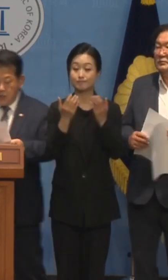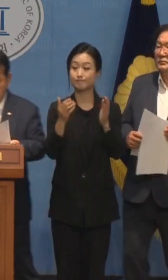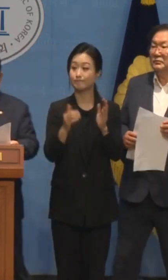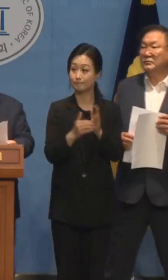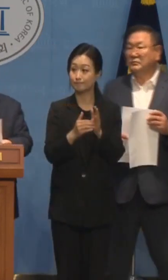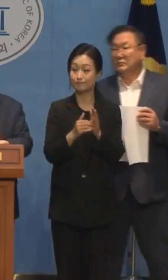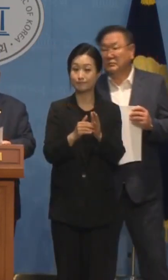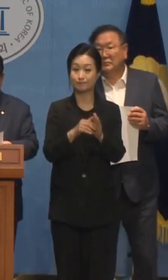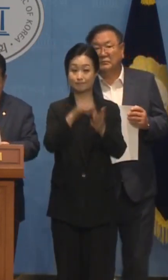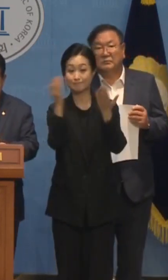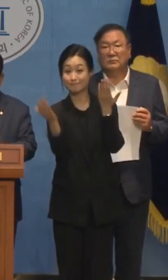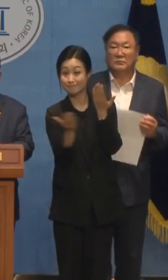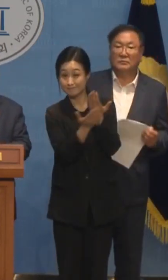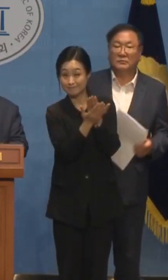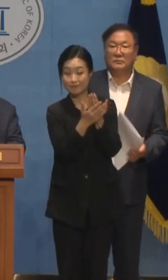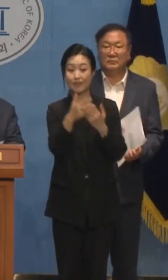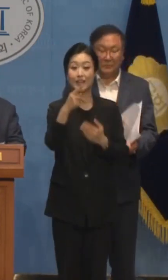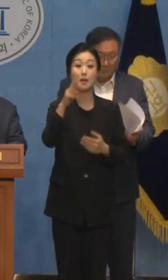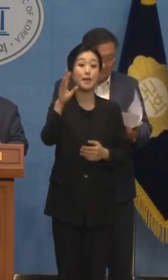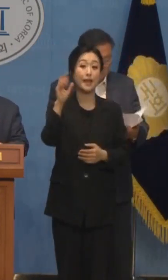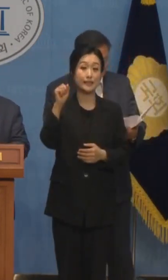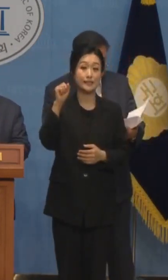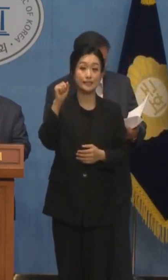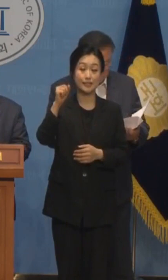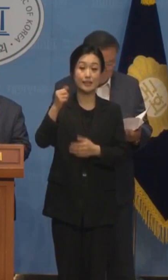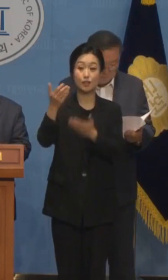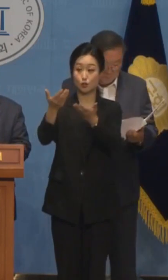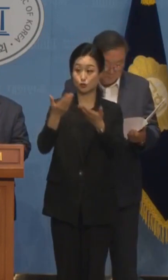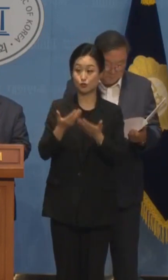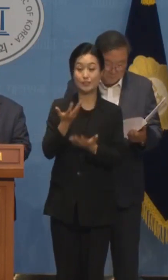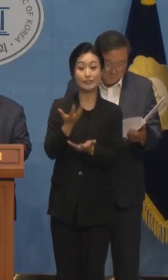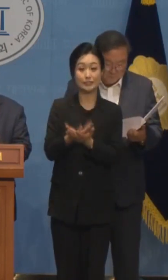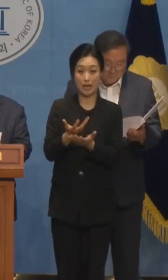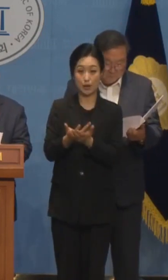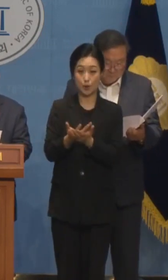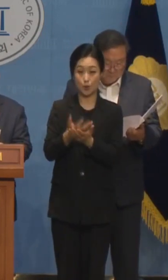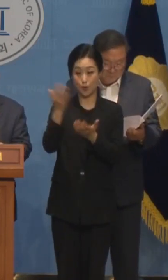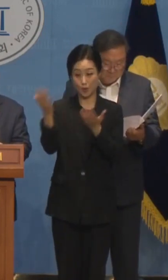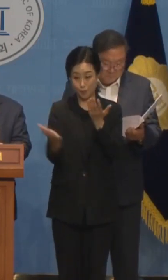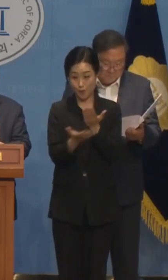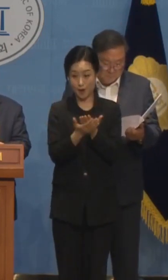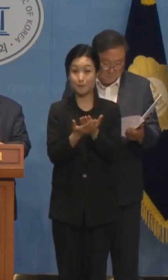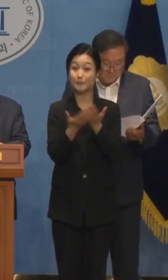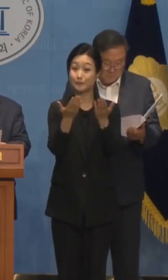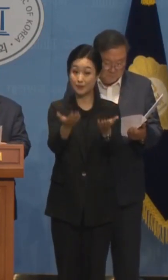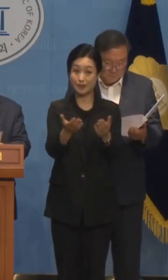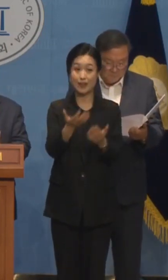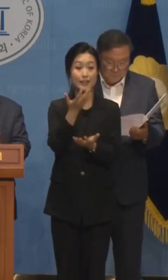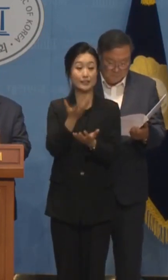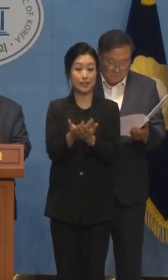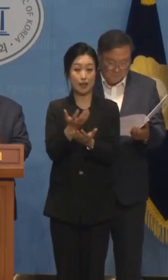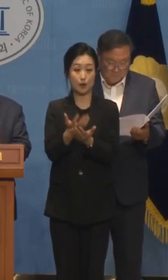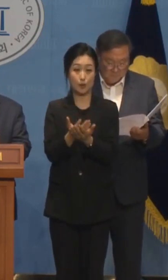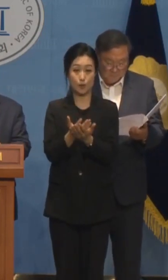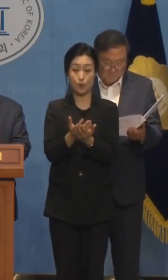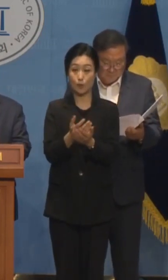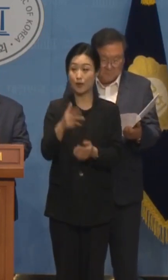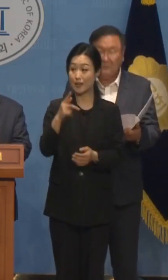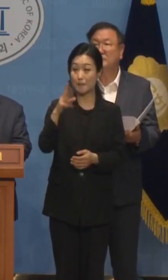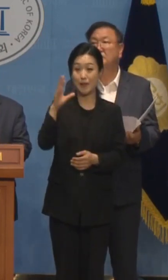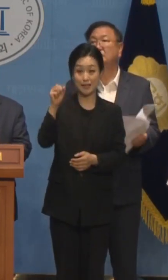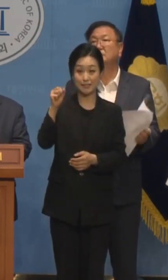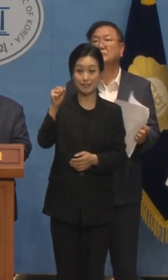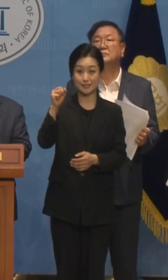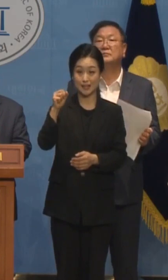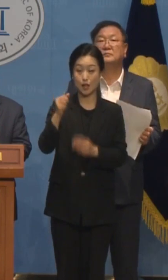제일 뒷장에는 KBS에서 제공받은 자료를 포함을 했습니다. 이 자료를